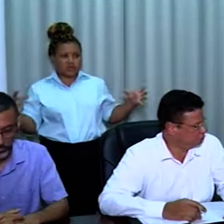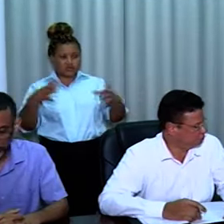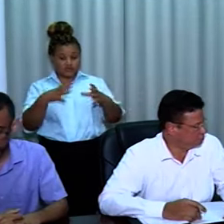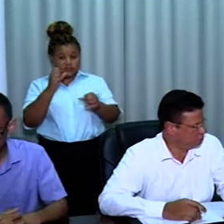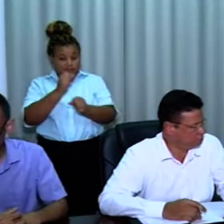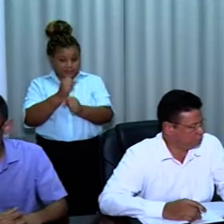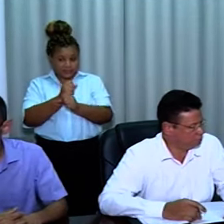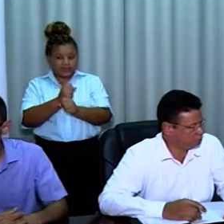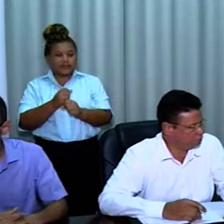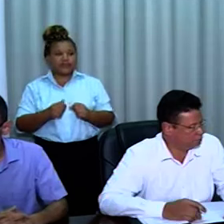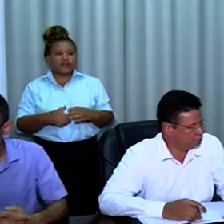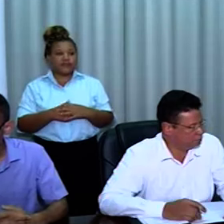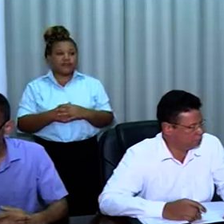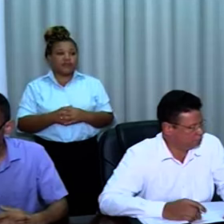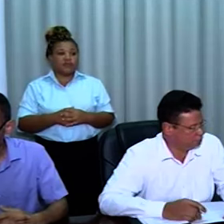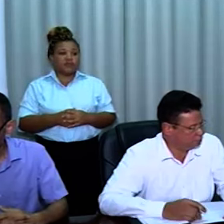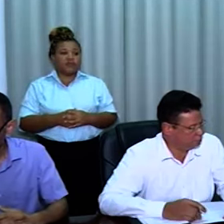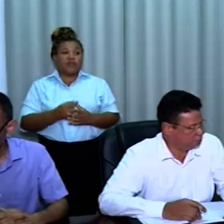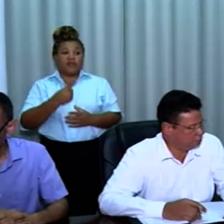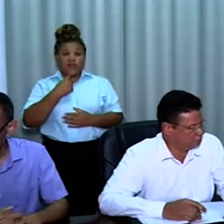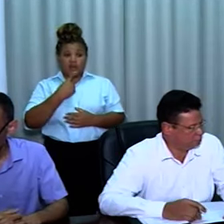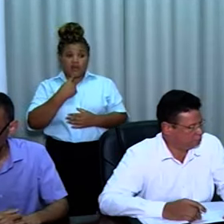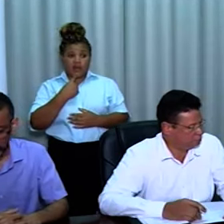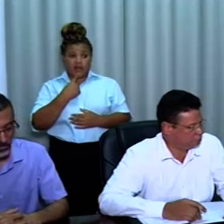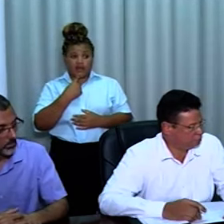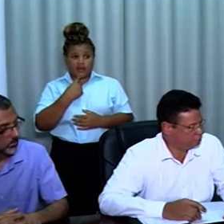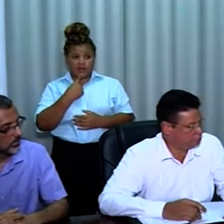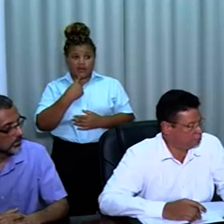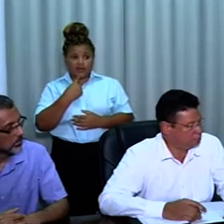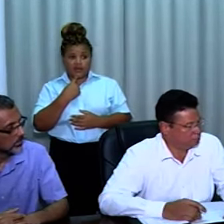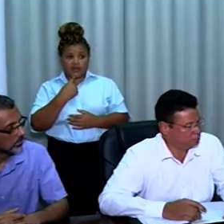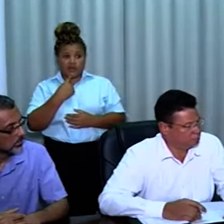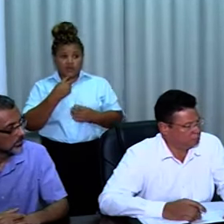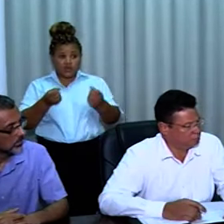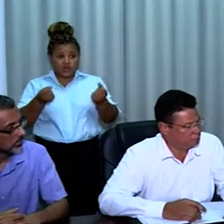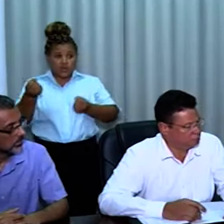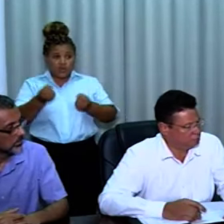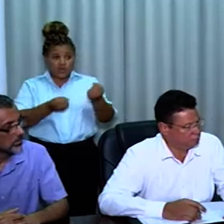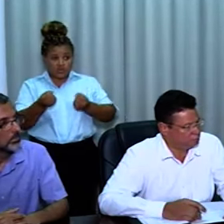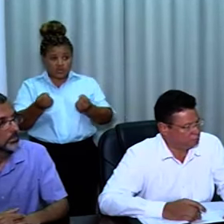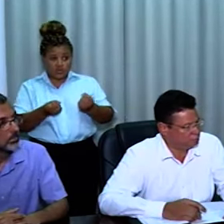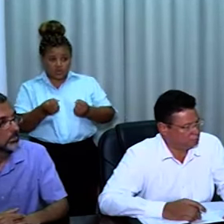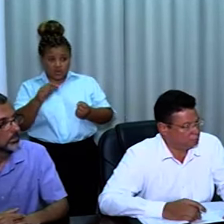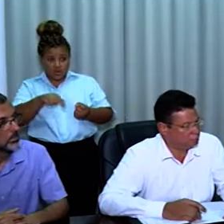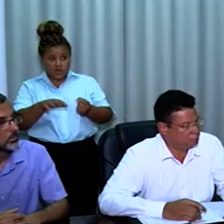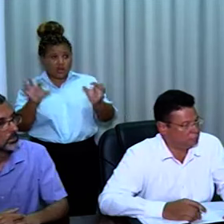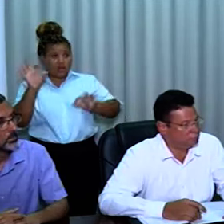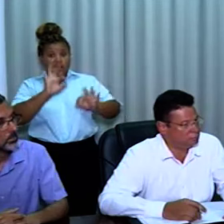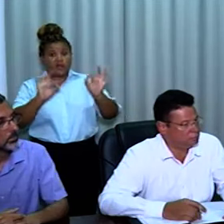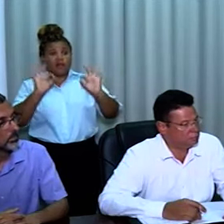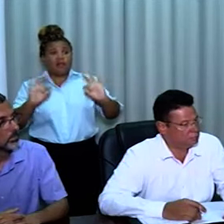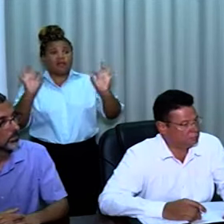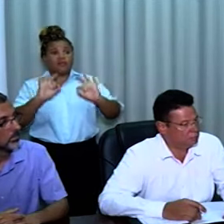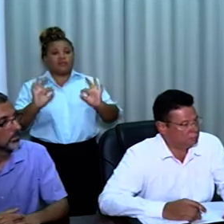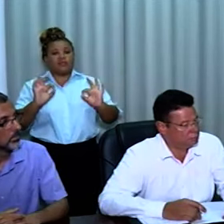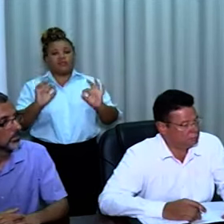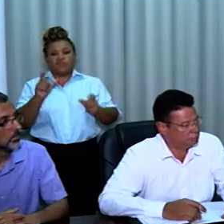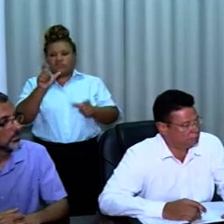avons plus de driver, si nous avons plus de transport, gouvernement, nous avons besoin de l'endroit dans le gouvernement qui est capable de donner nous ça. Et tout ça va nous faire en place.